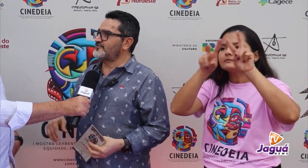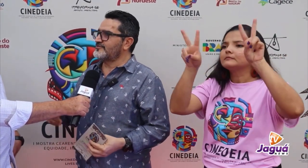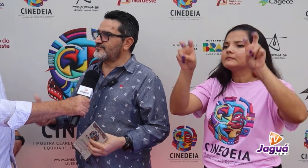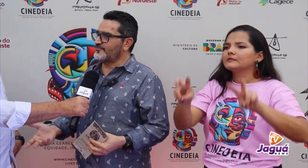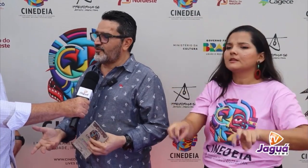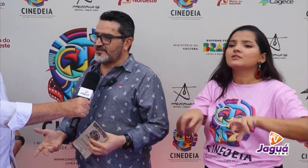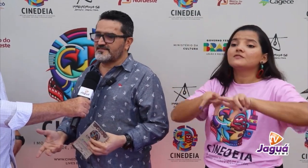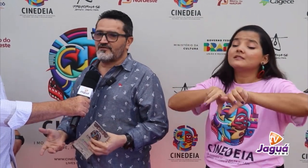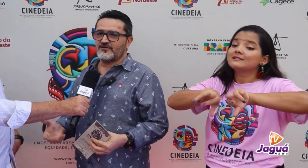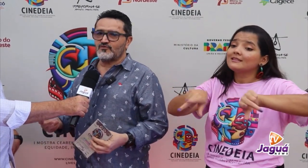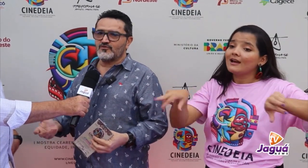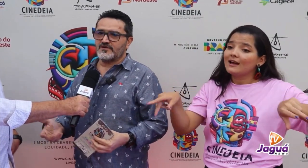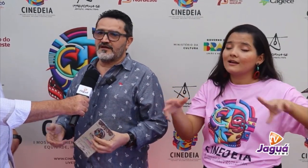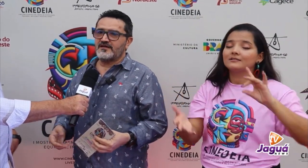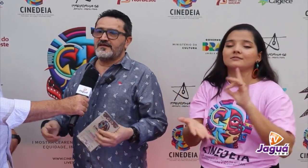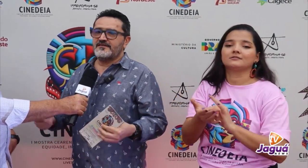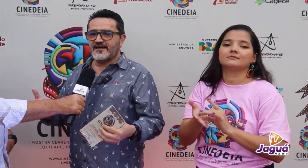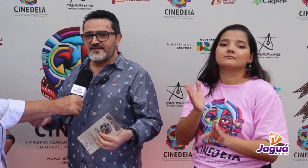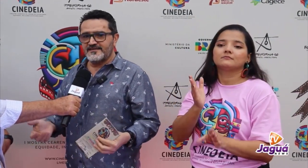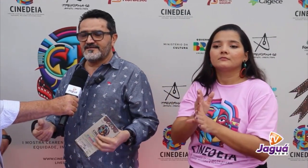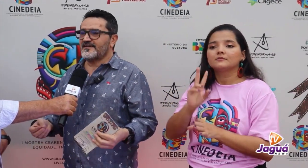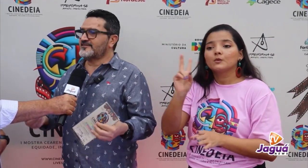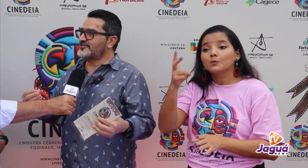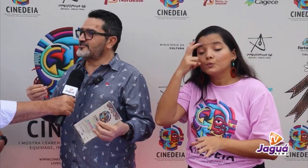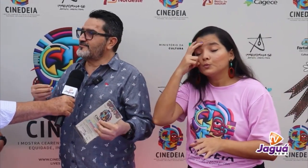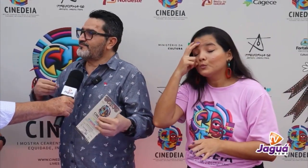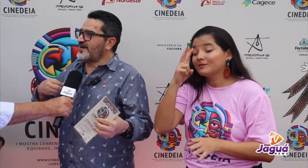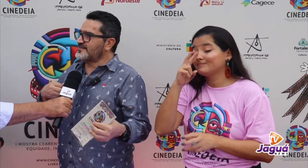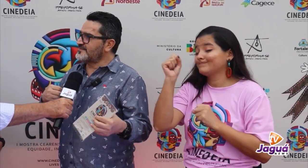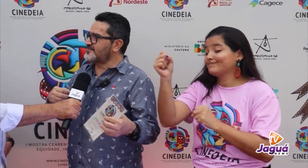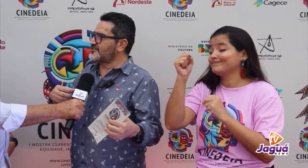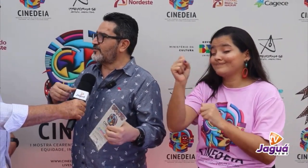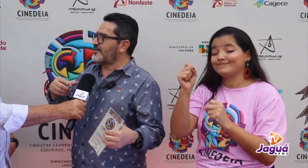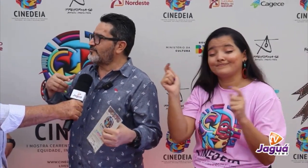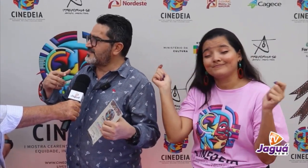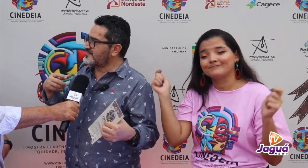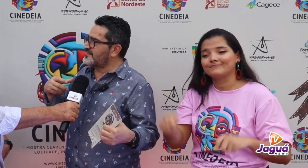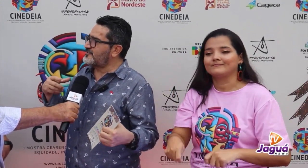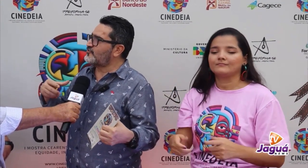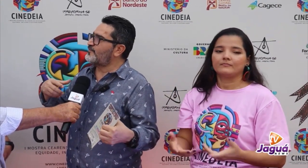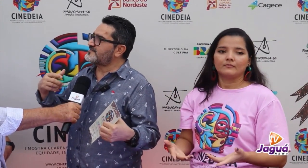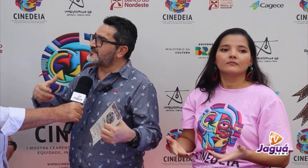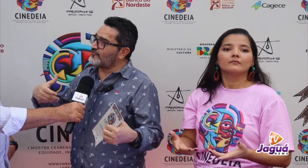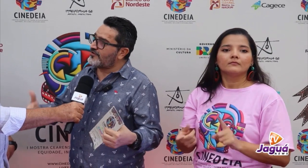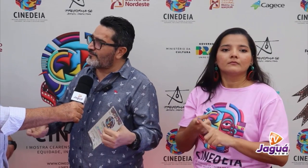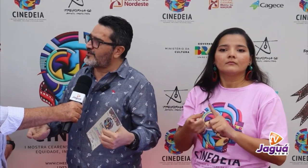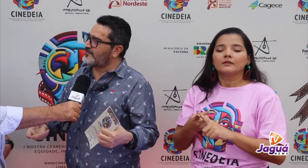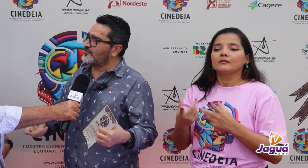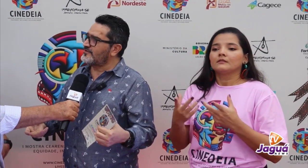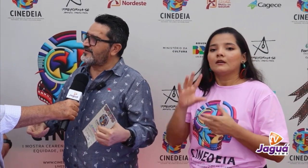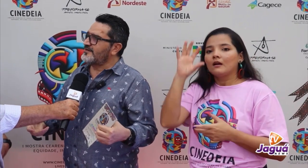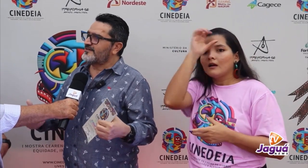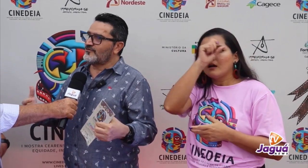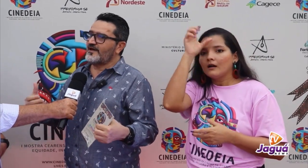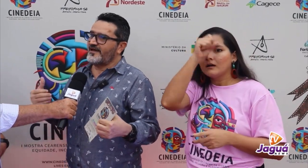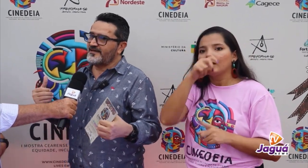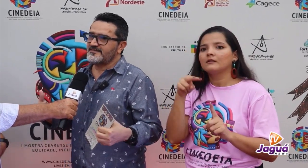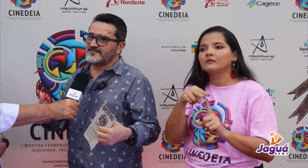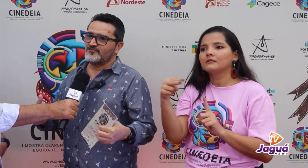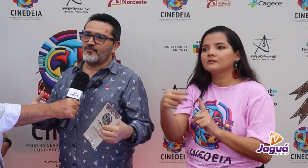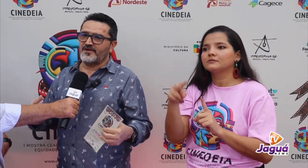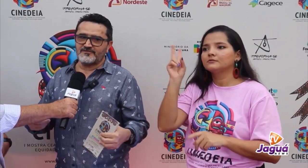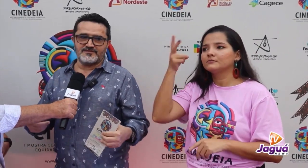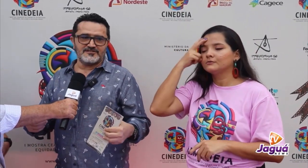né, do potencial da cultura. E aí a gente passa a deixar o lado mais crítico para ser um colaborador. Então